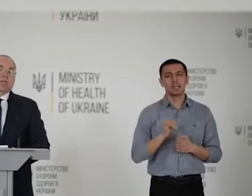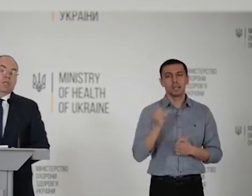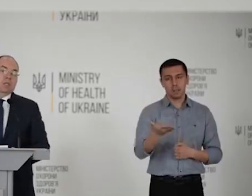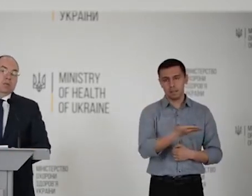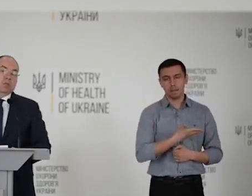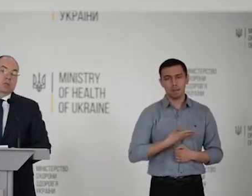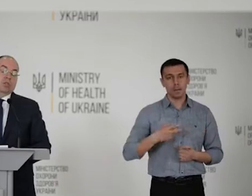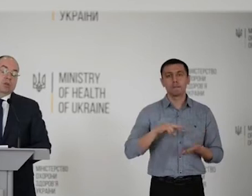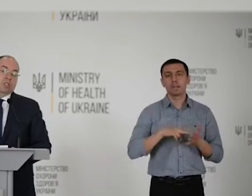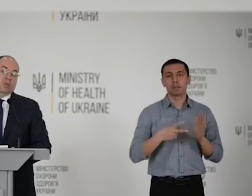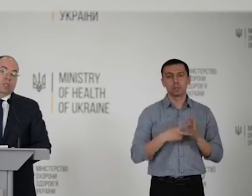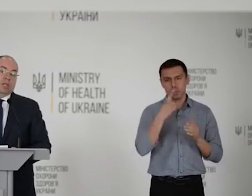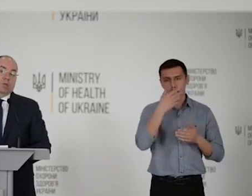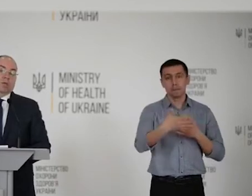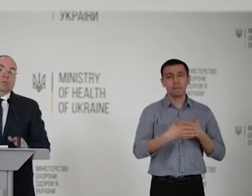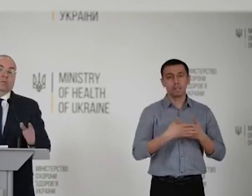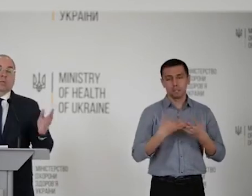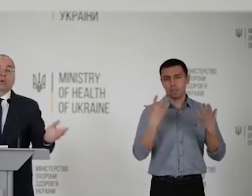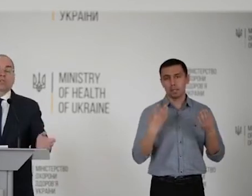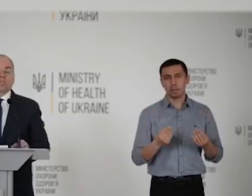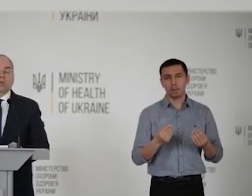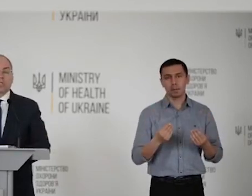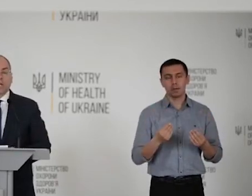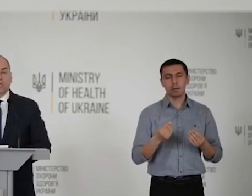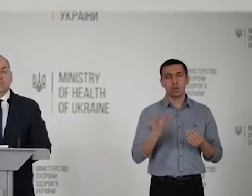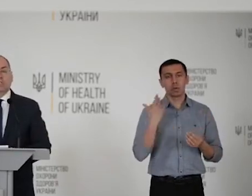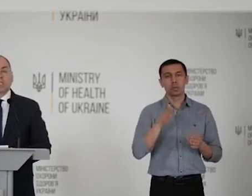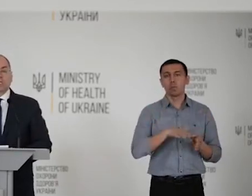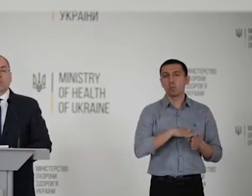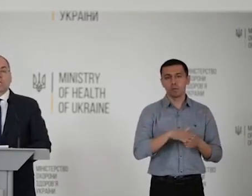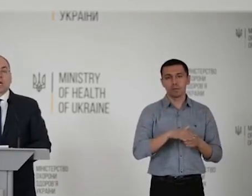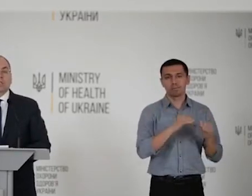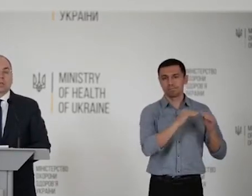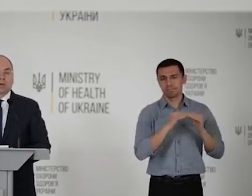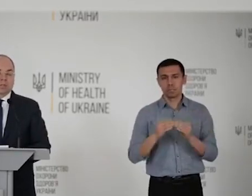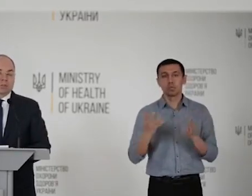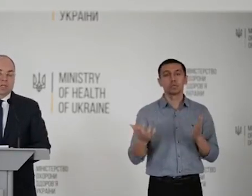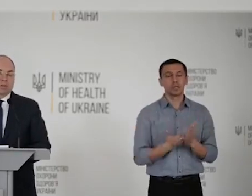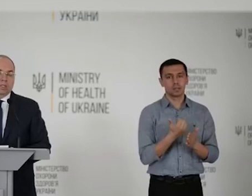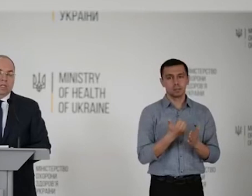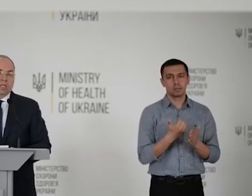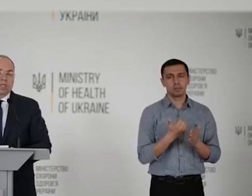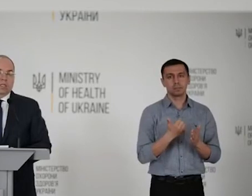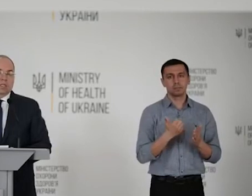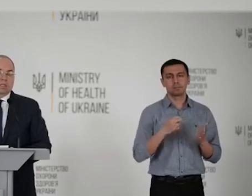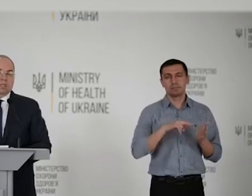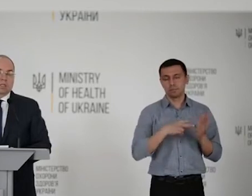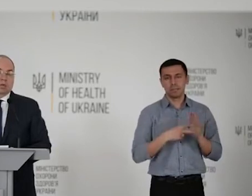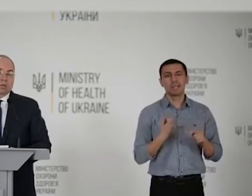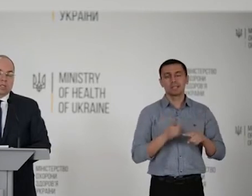ми плануємо найближчими днями при повній стабілізації вже і досягненні певних параметрів